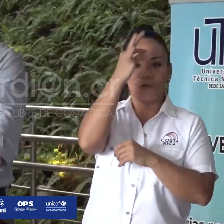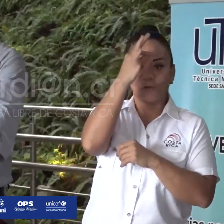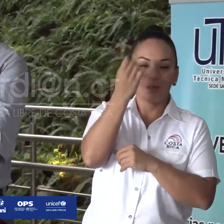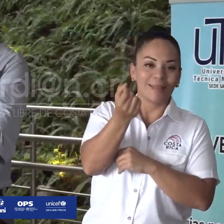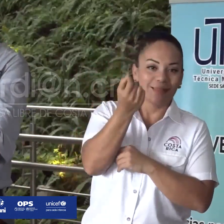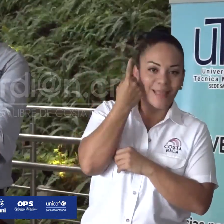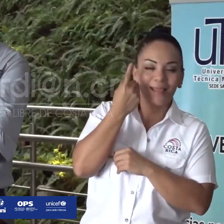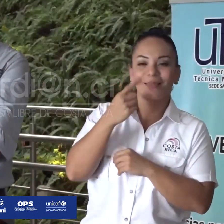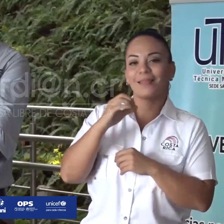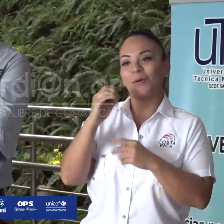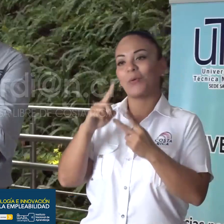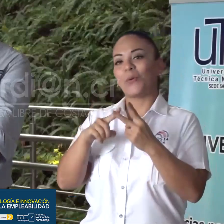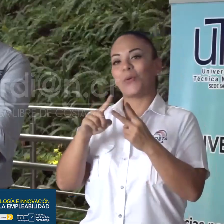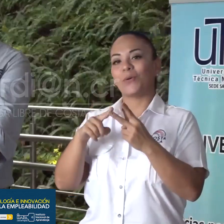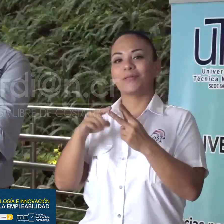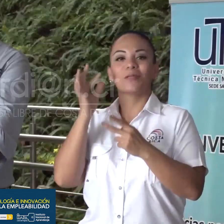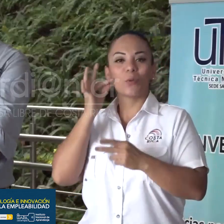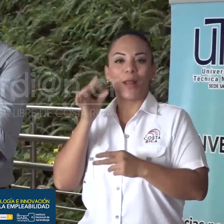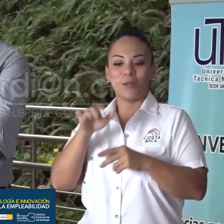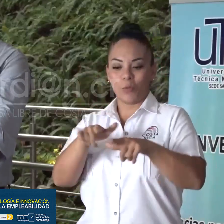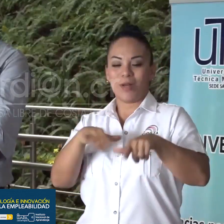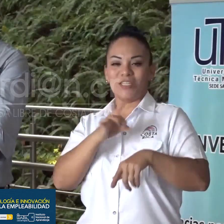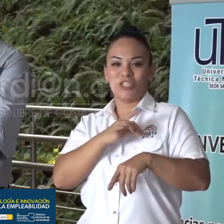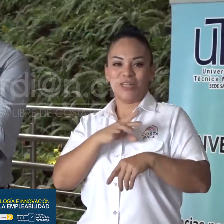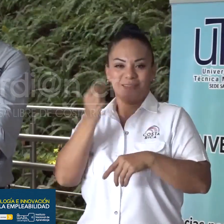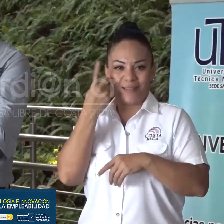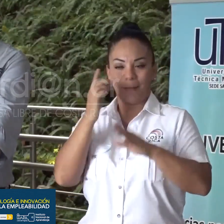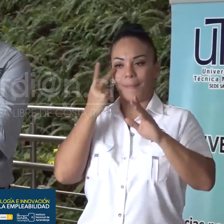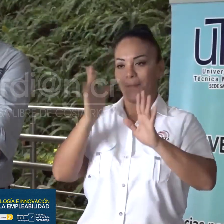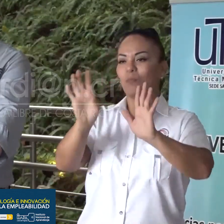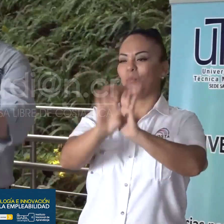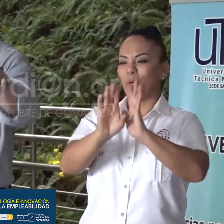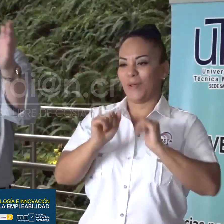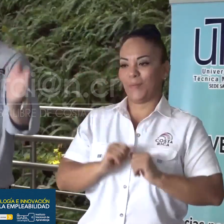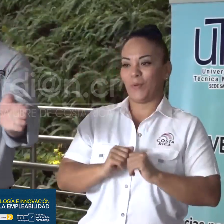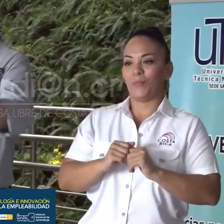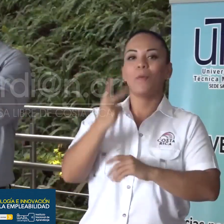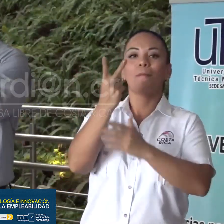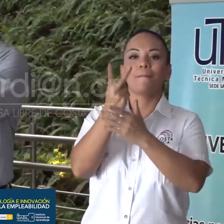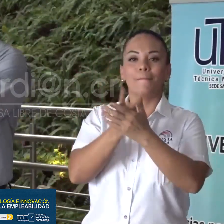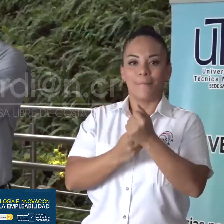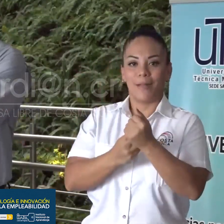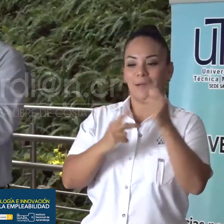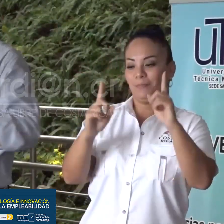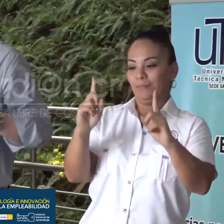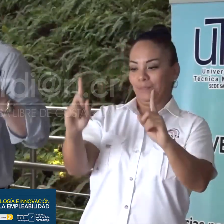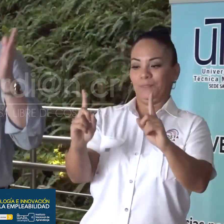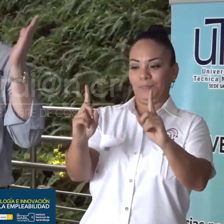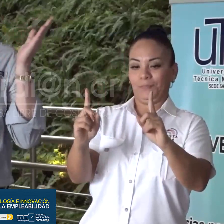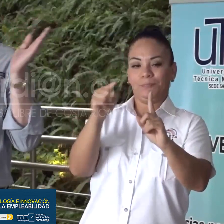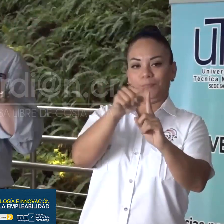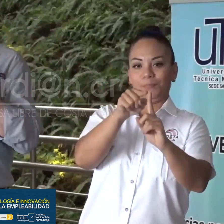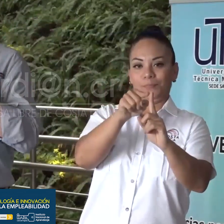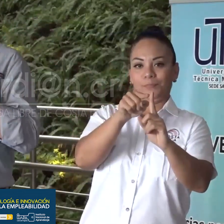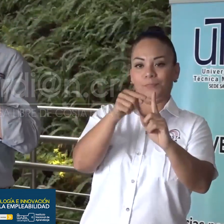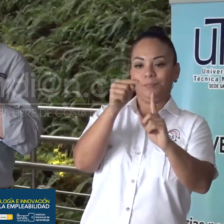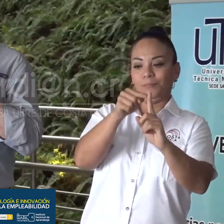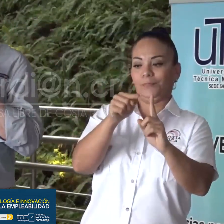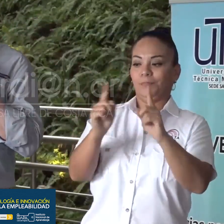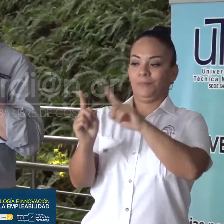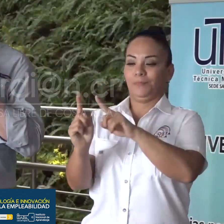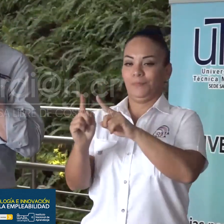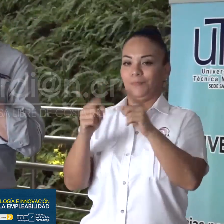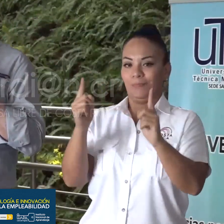de los chiles entienda, eso es como cuando una pareja, oposición y gobierno, tienen diferencias que